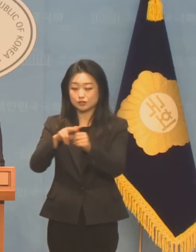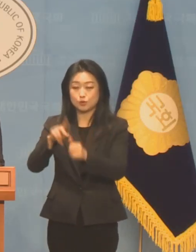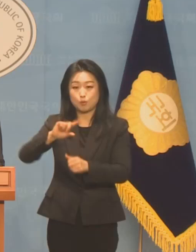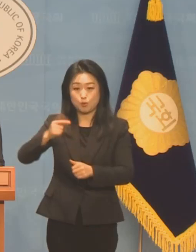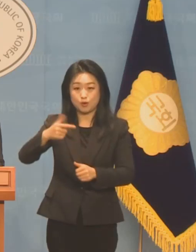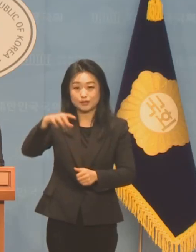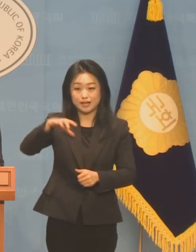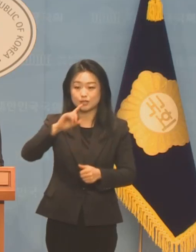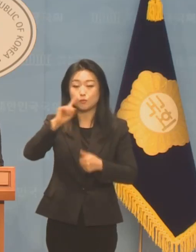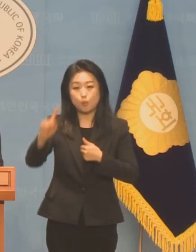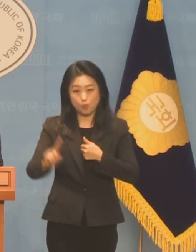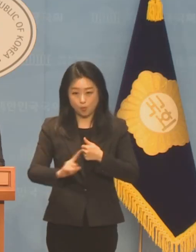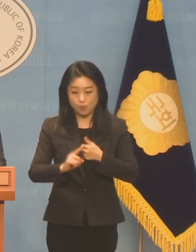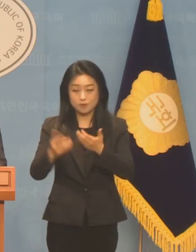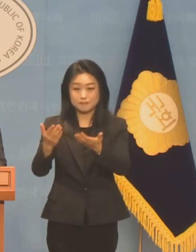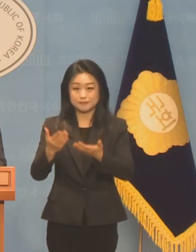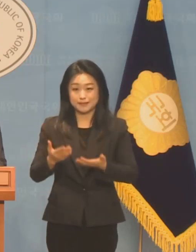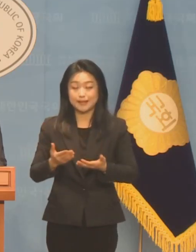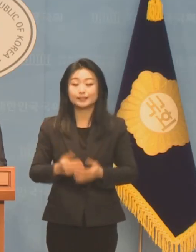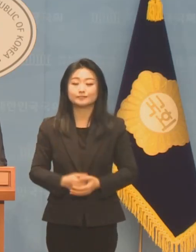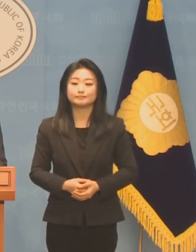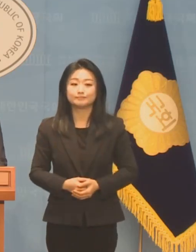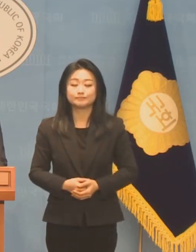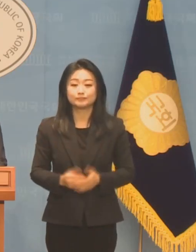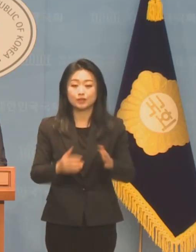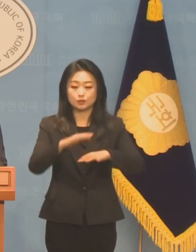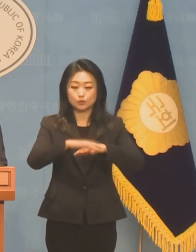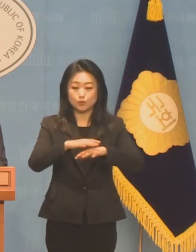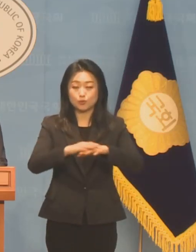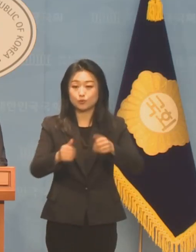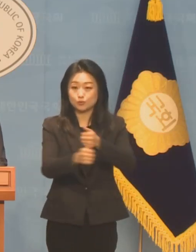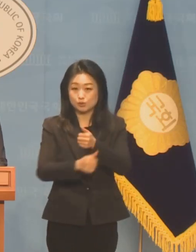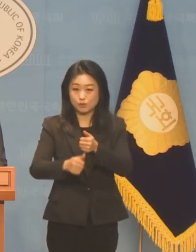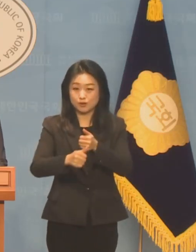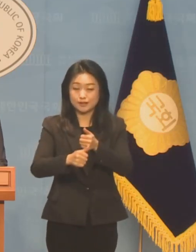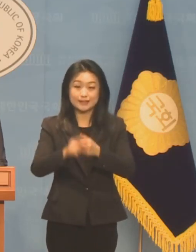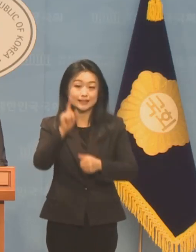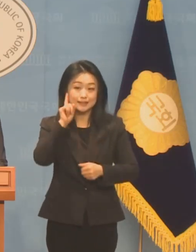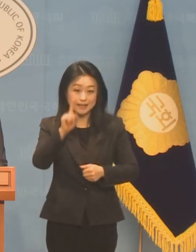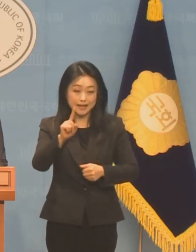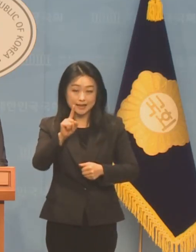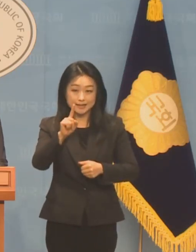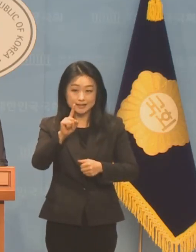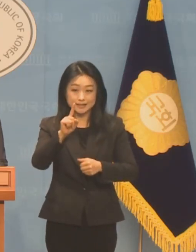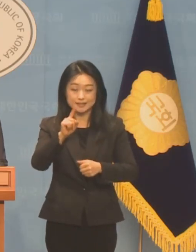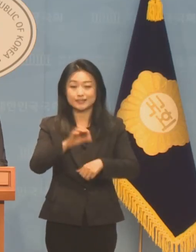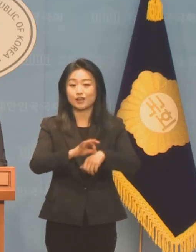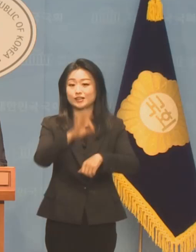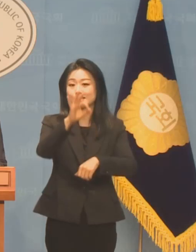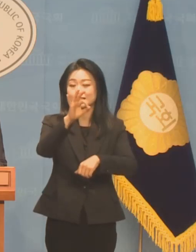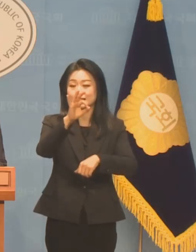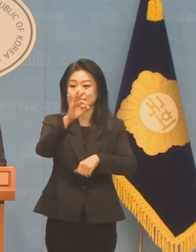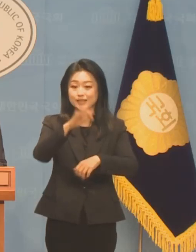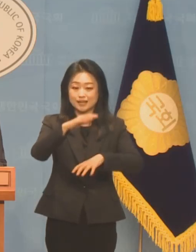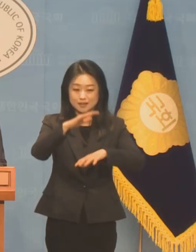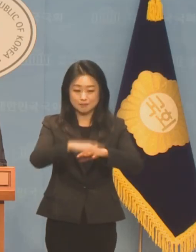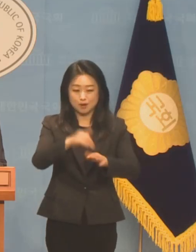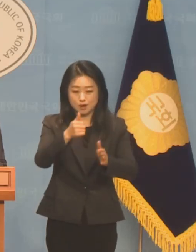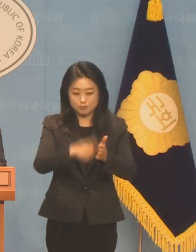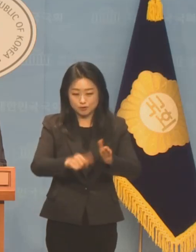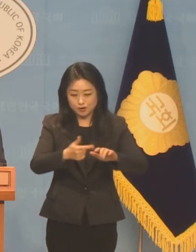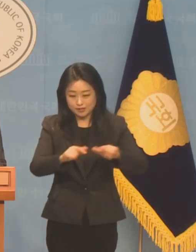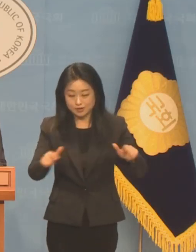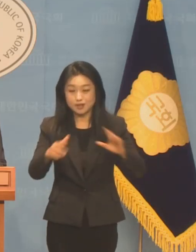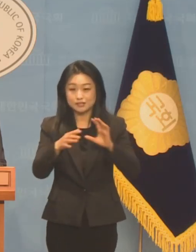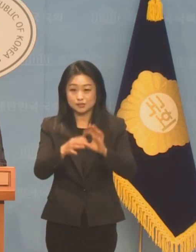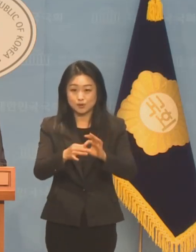국가정보원으로부터 현안 보고를 받습니다. 농해수위는 내일 14일 오전 10시 필수 농자재 및 한우산업 지원